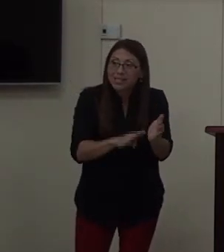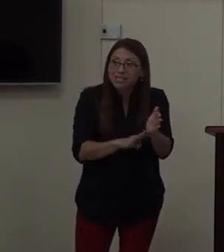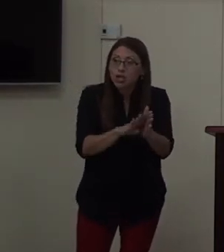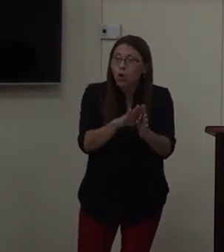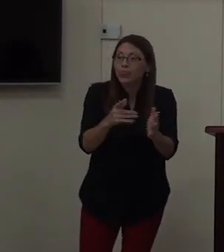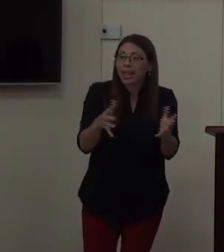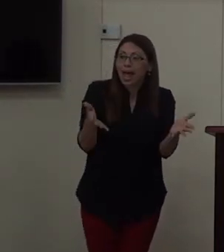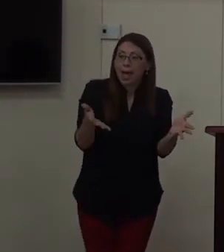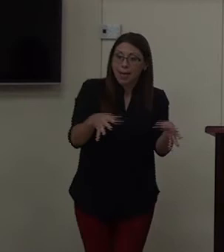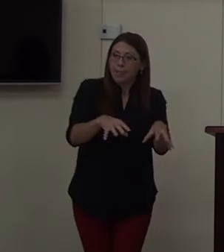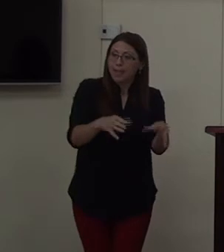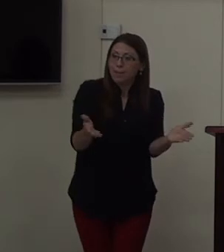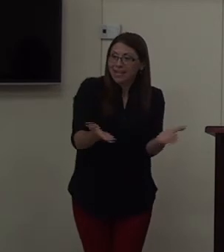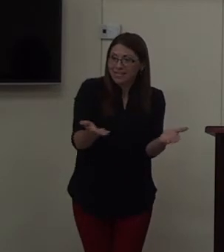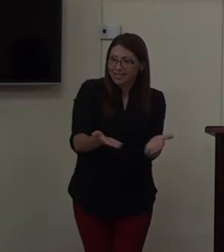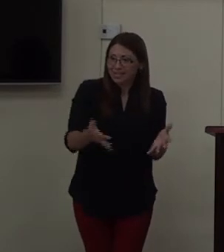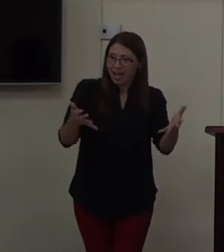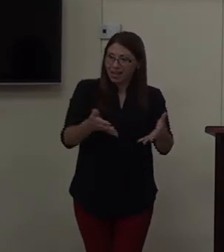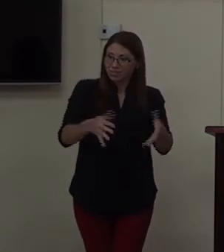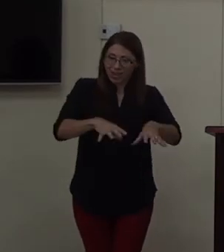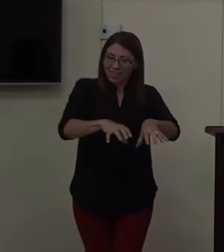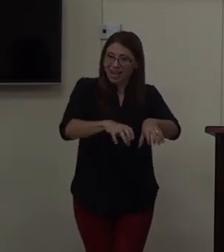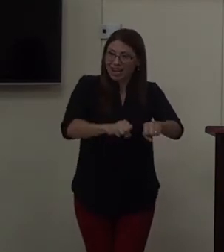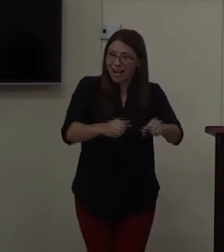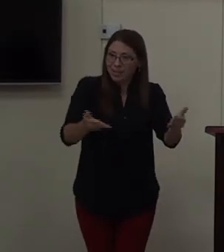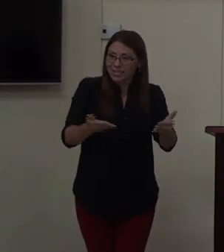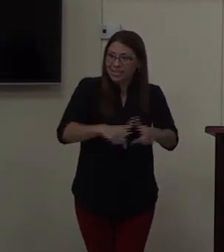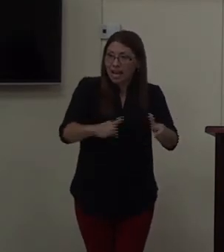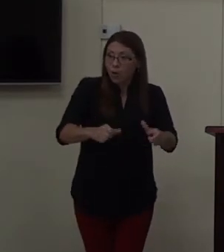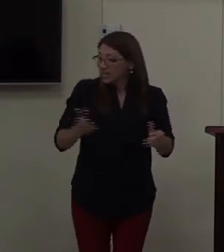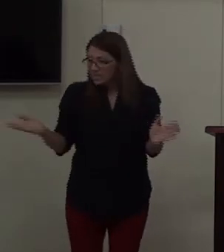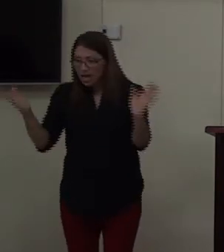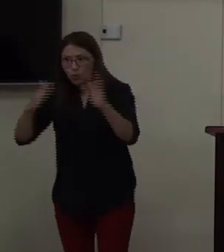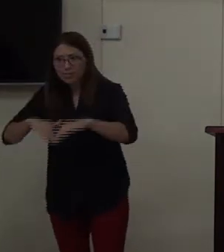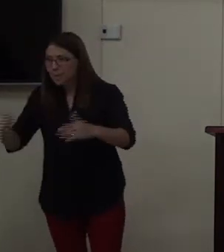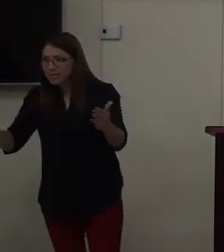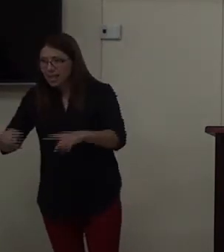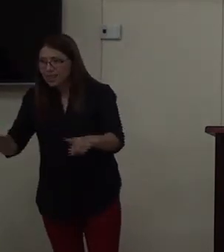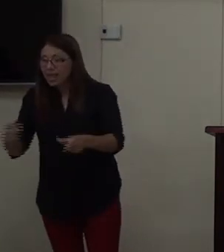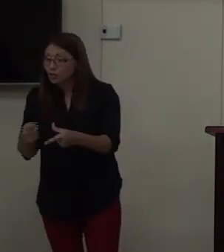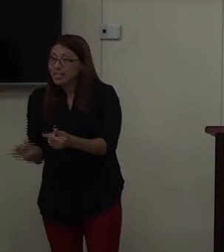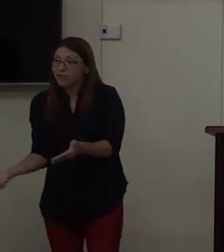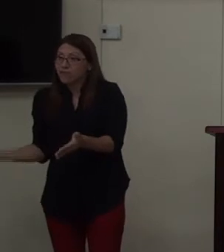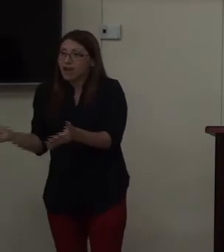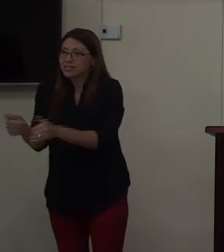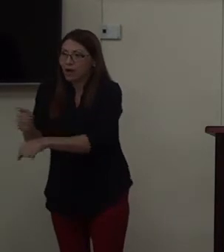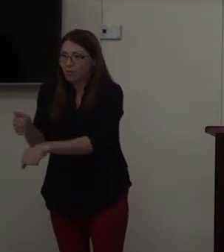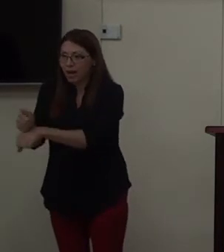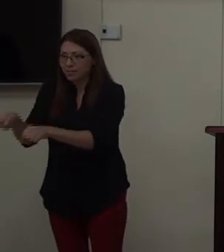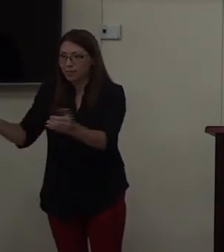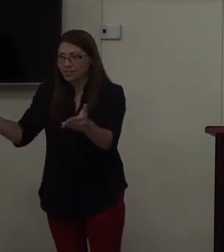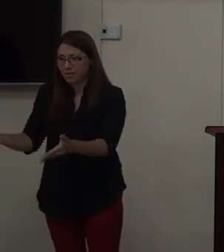sea retener la presencia de la lengua, o si ya no está presente, restaurar esa presencia en el